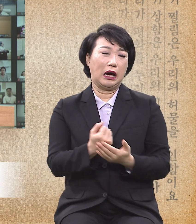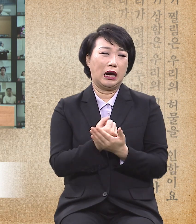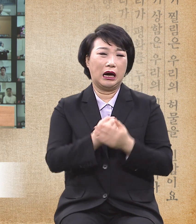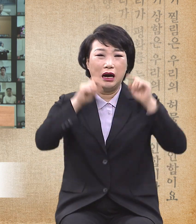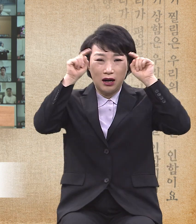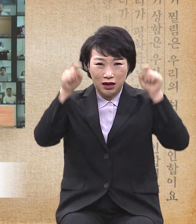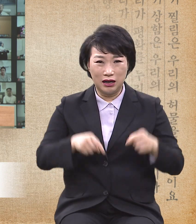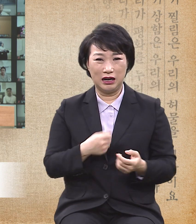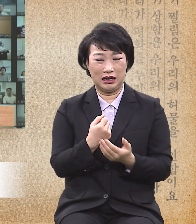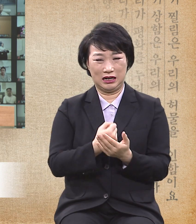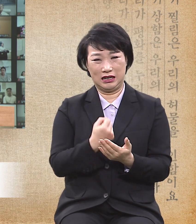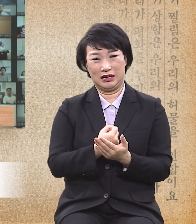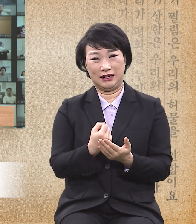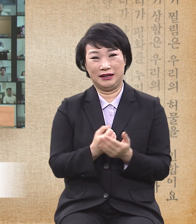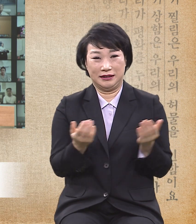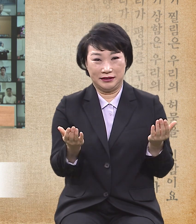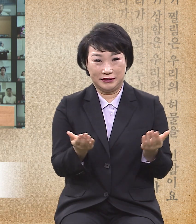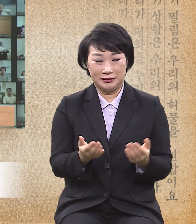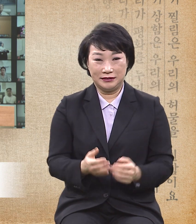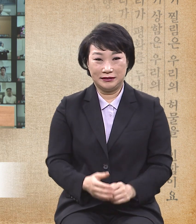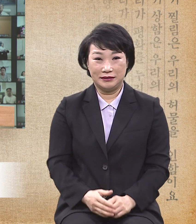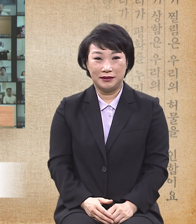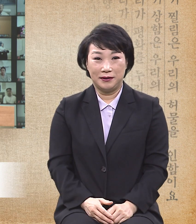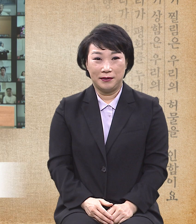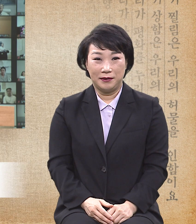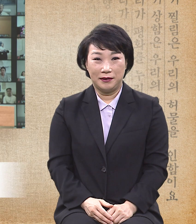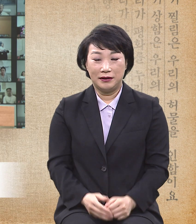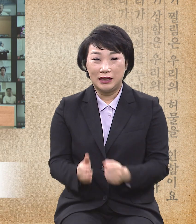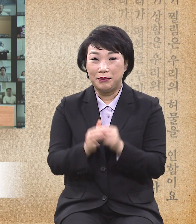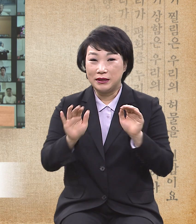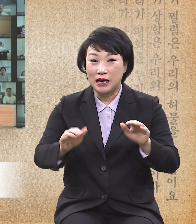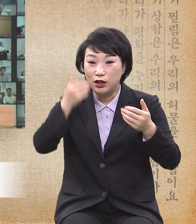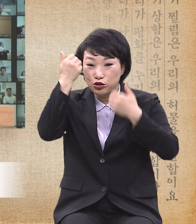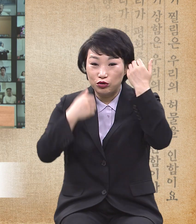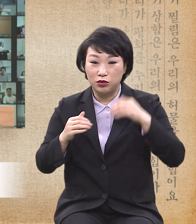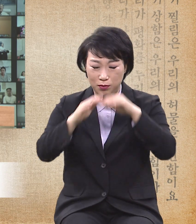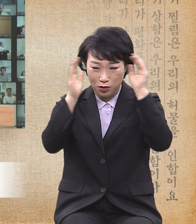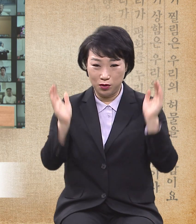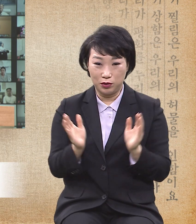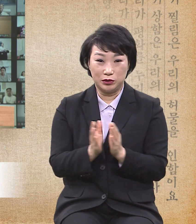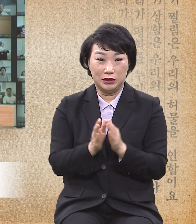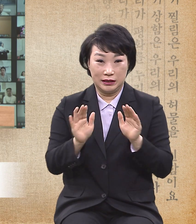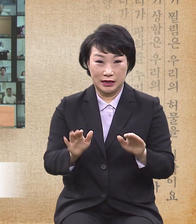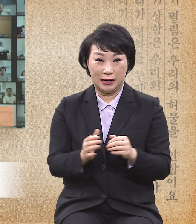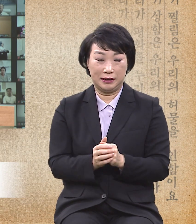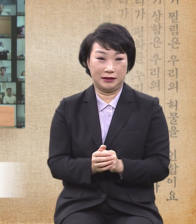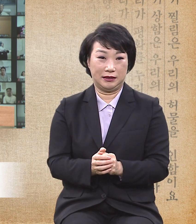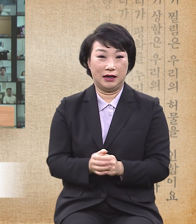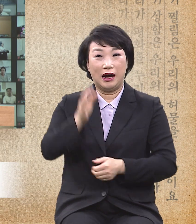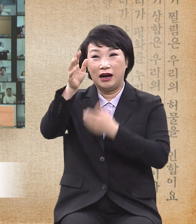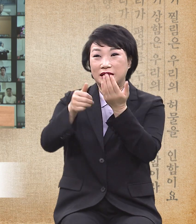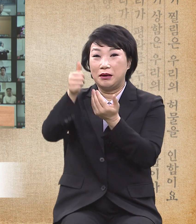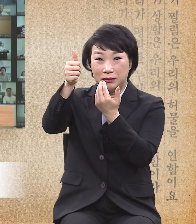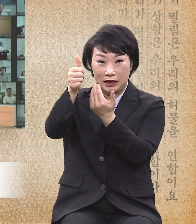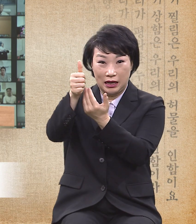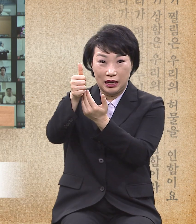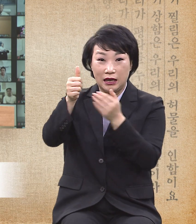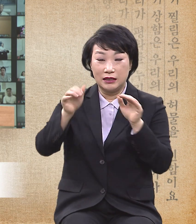어리석고 분하고 미련한 일이냐. 그러므로 누구든지 감히 하나님